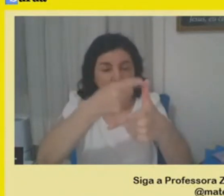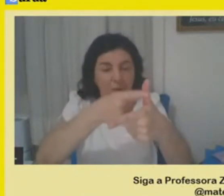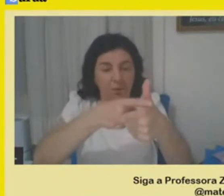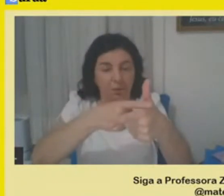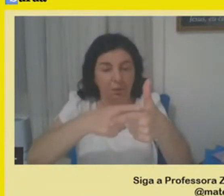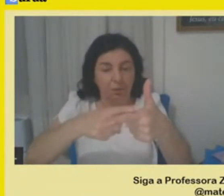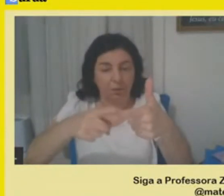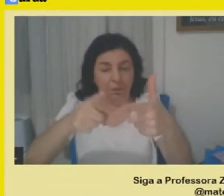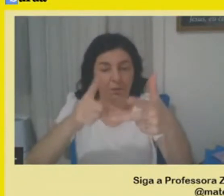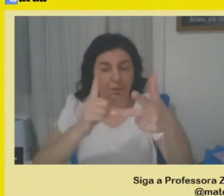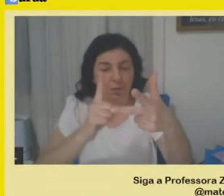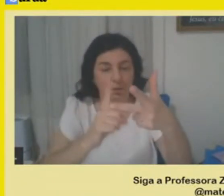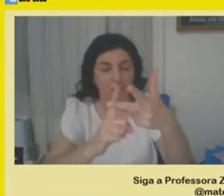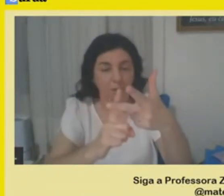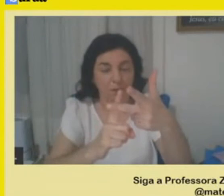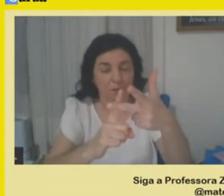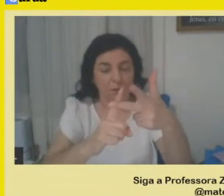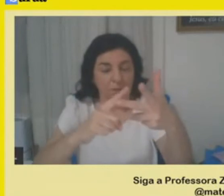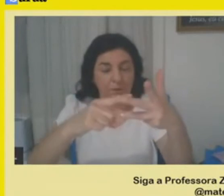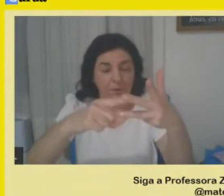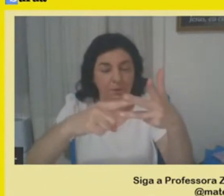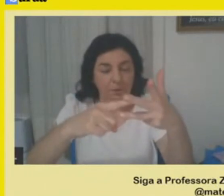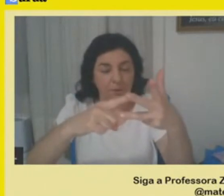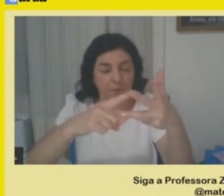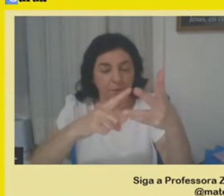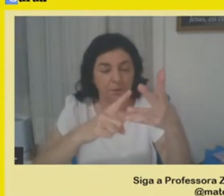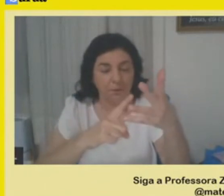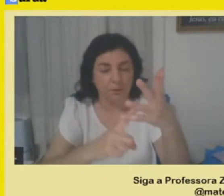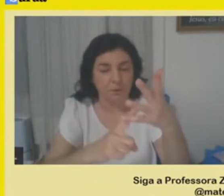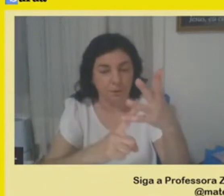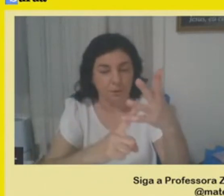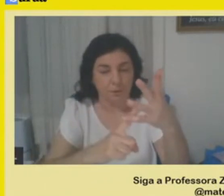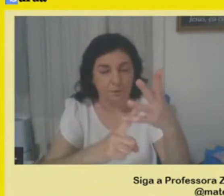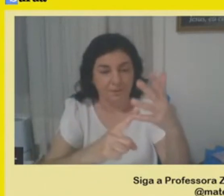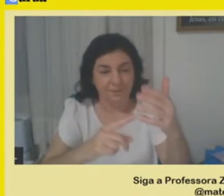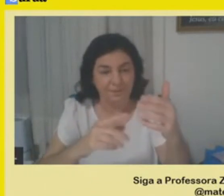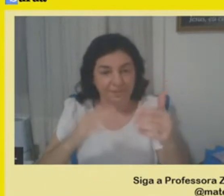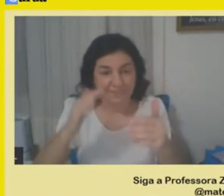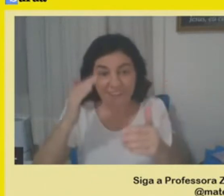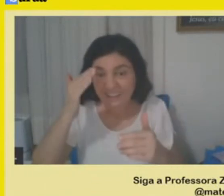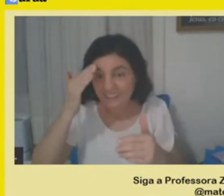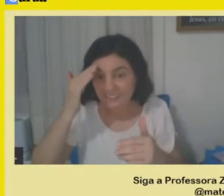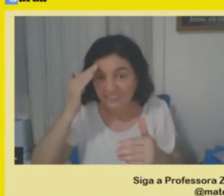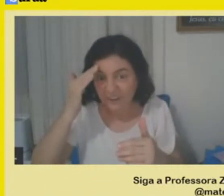menos mais. E o problema é assim.